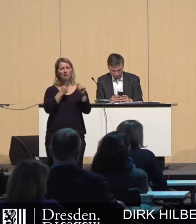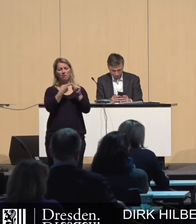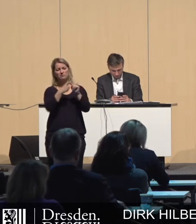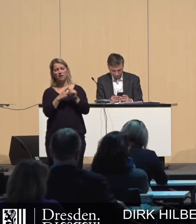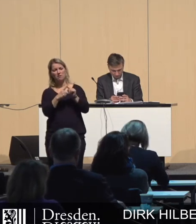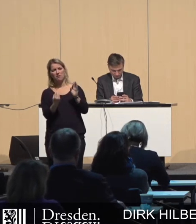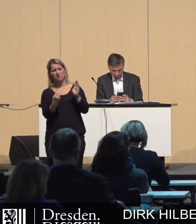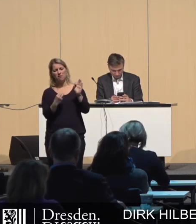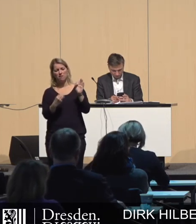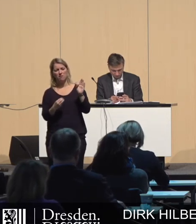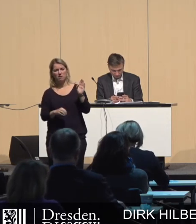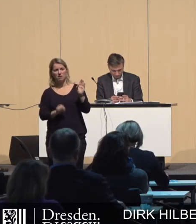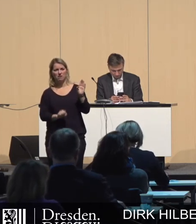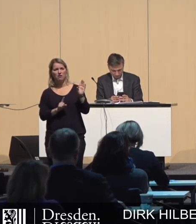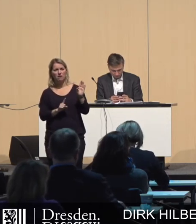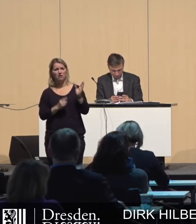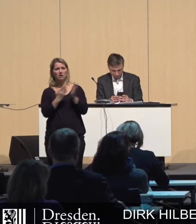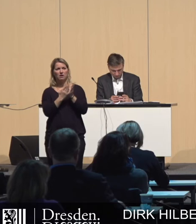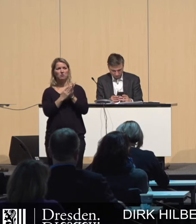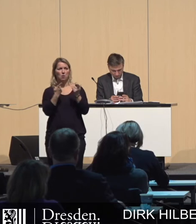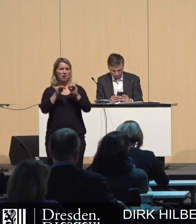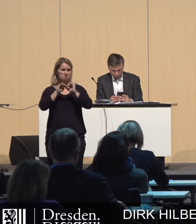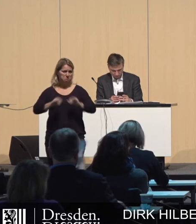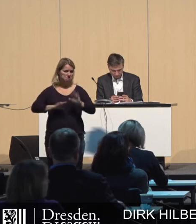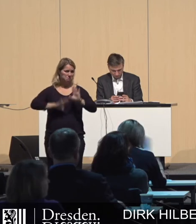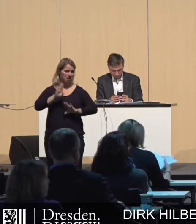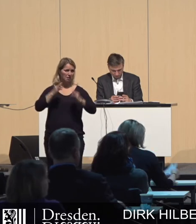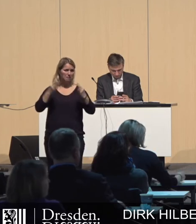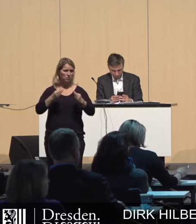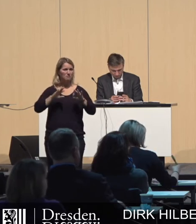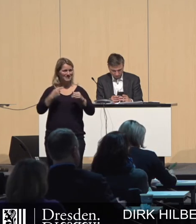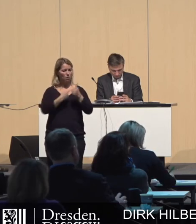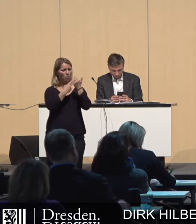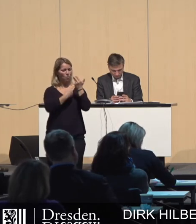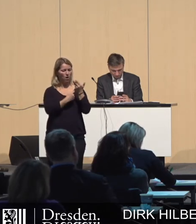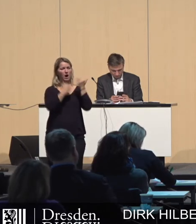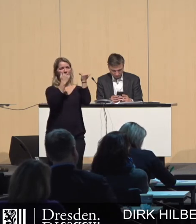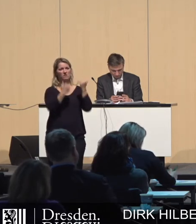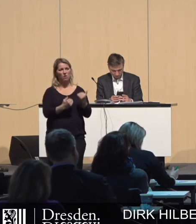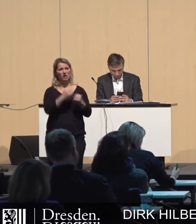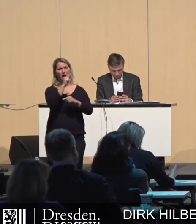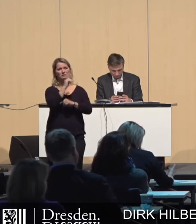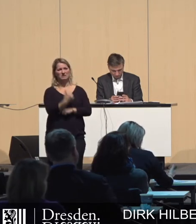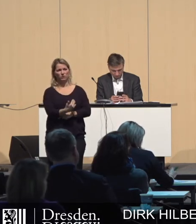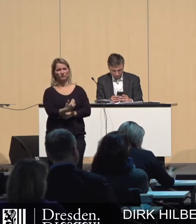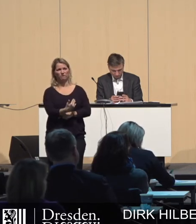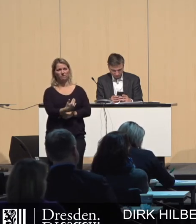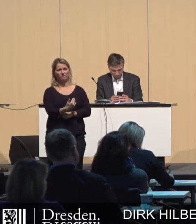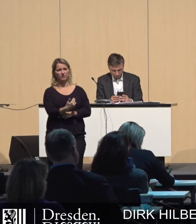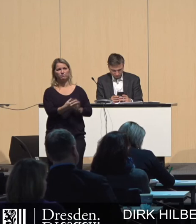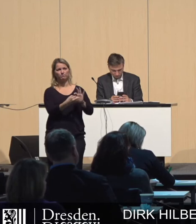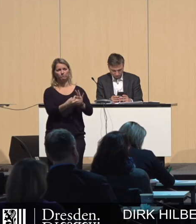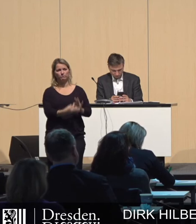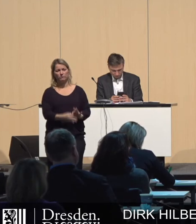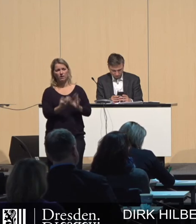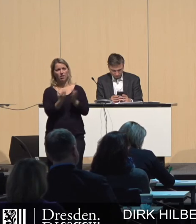anderen Anträgen mit aufgenommen ist, nochmal separat zur Abstimmung geht. Das wäre die Reihenfolge von 1 bis 5, wie ich durch die Ergänzungsanträge dann